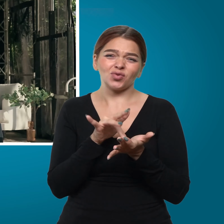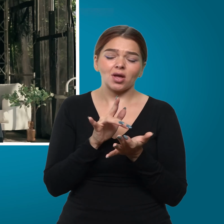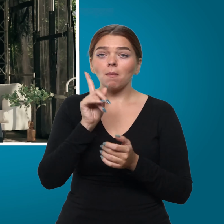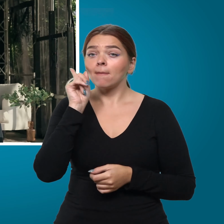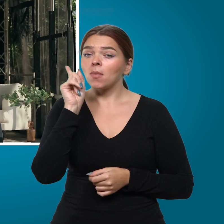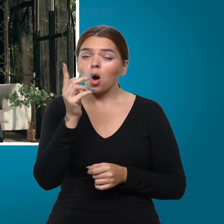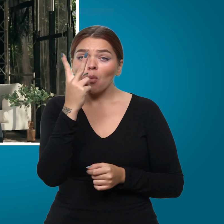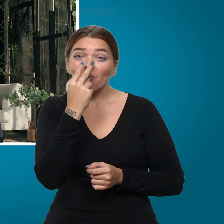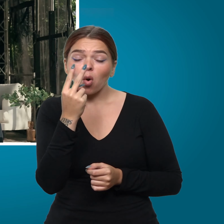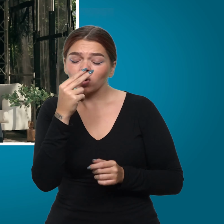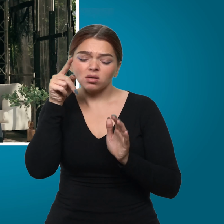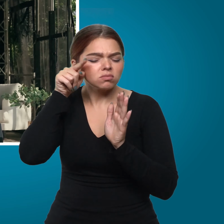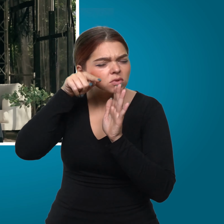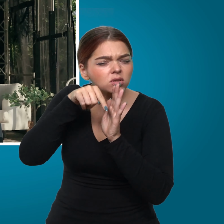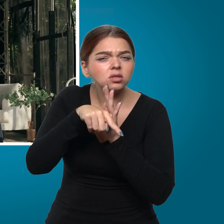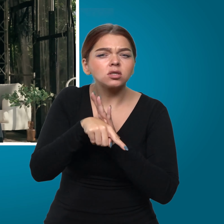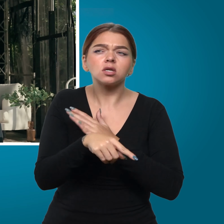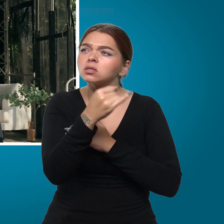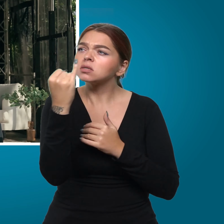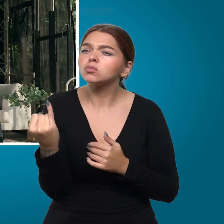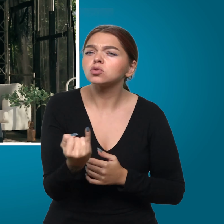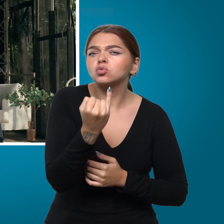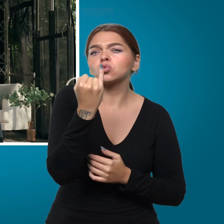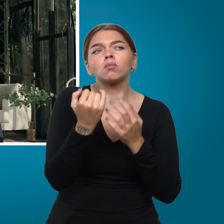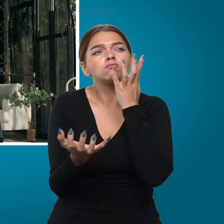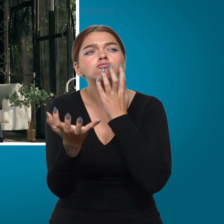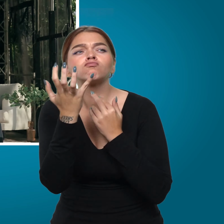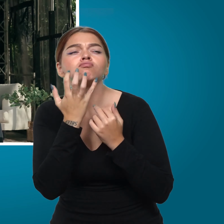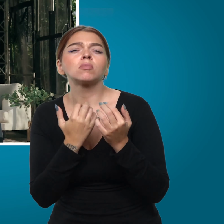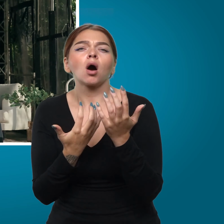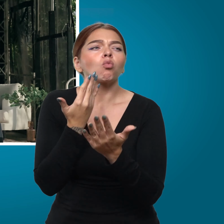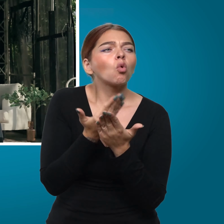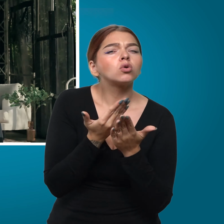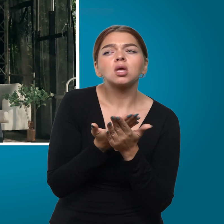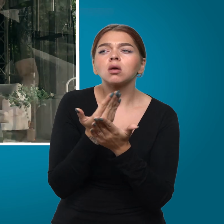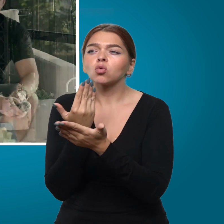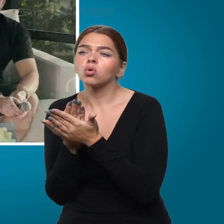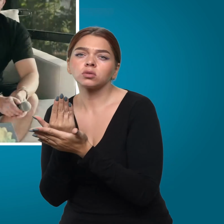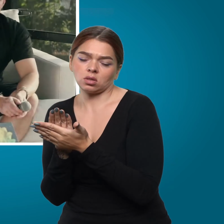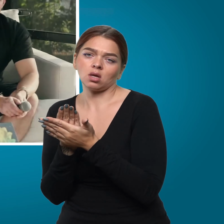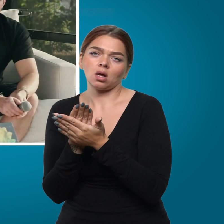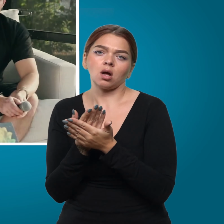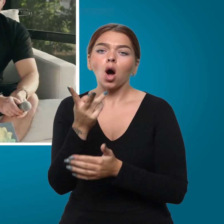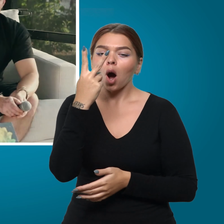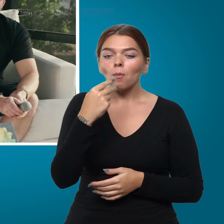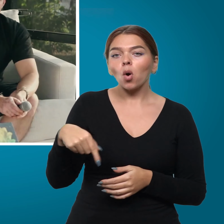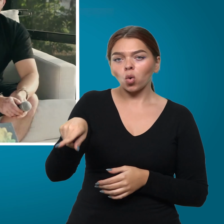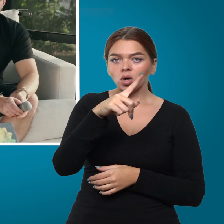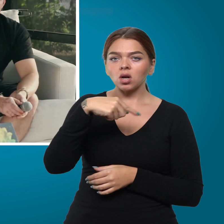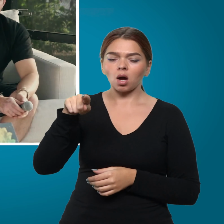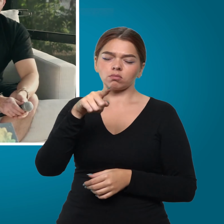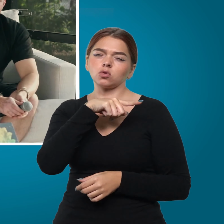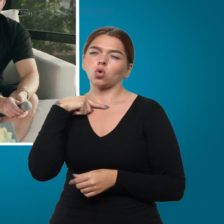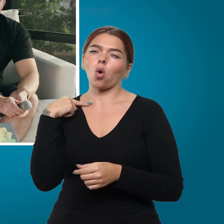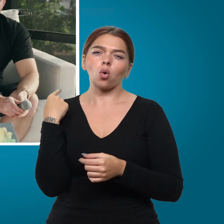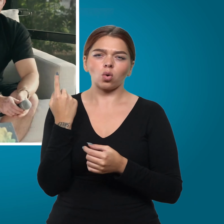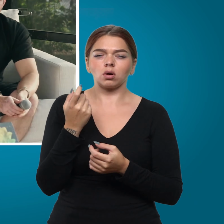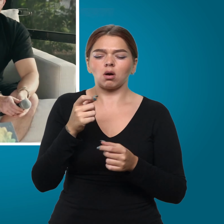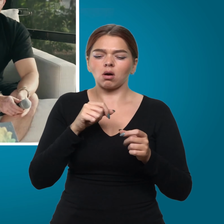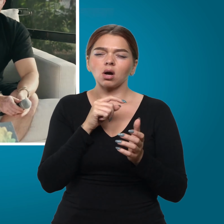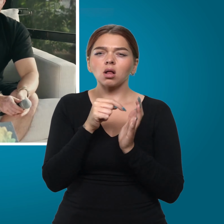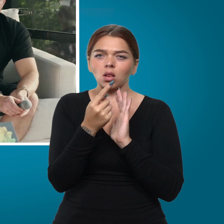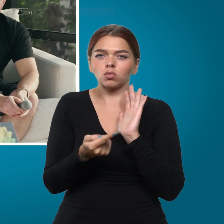rašyti ir vaizduoti kažkokį tai paviršutinišką paauglį, nes aš kaip tik manau, kad paaugliai labai giliai kapsto, jie kapsto giliau negu